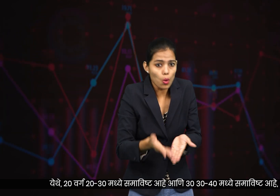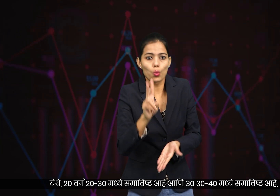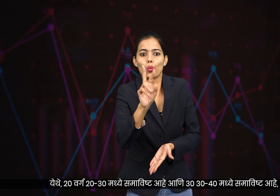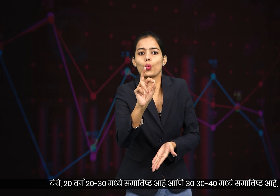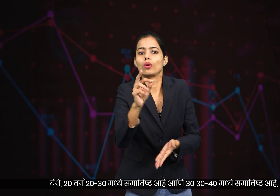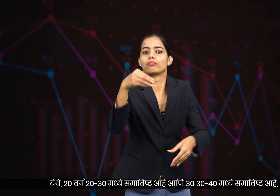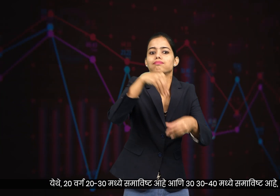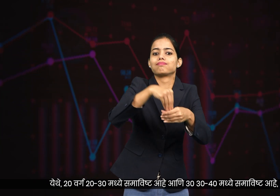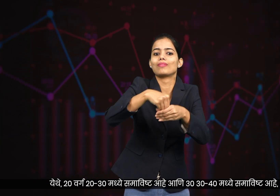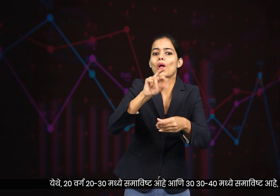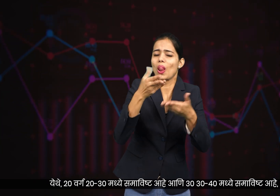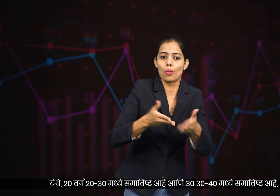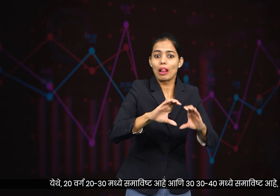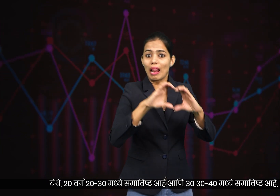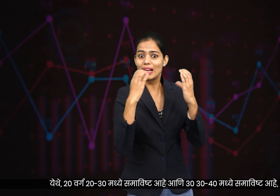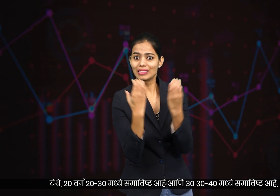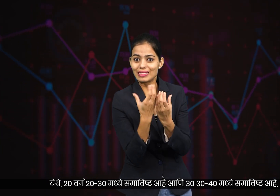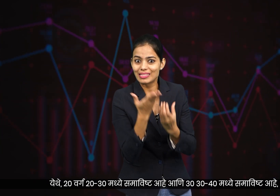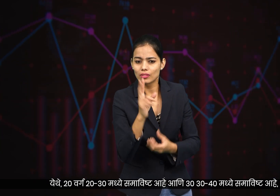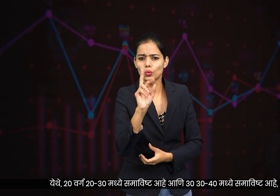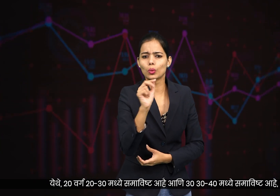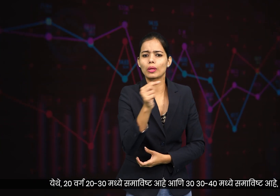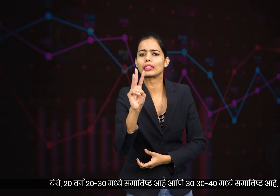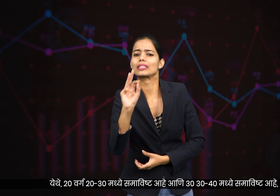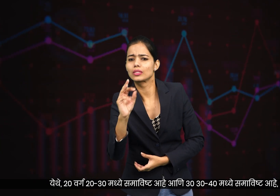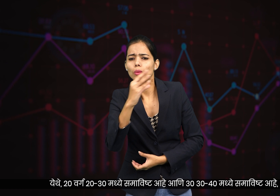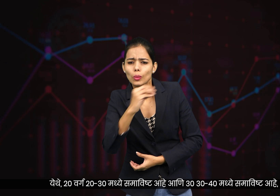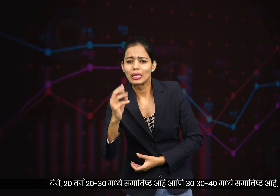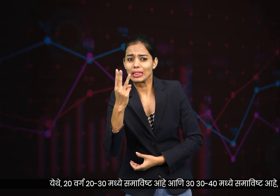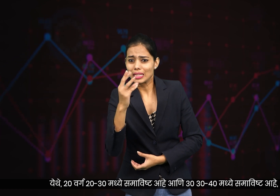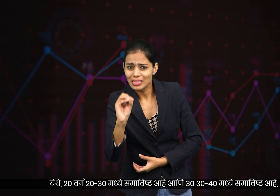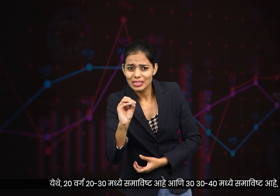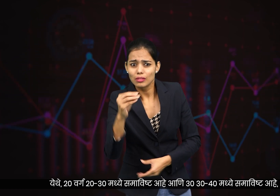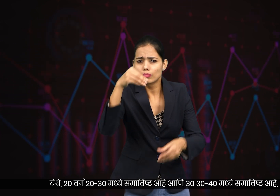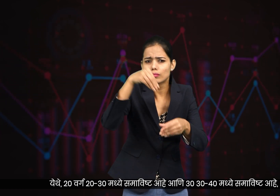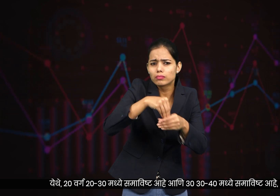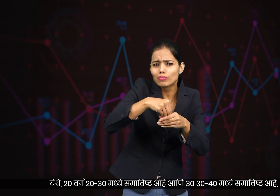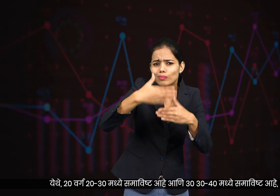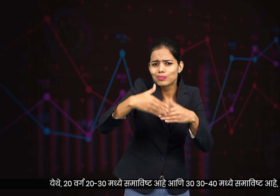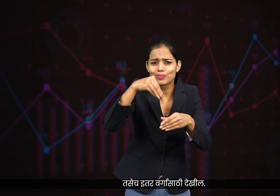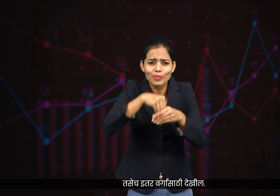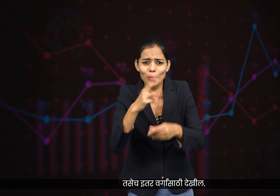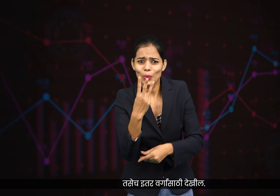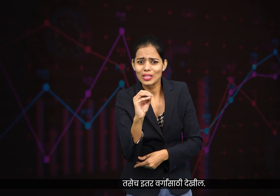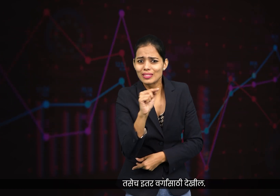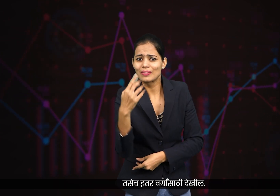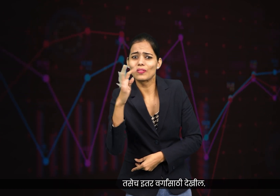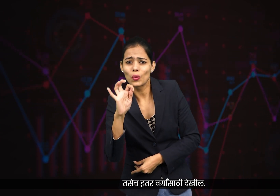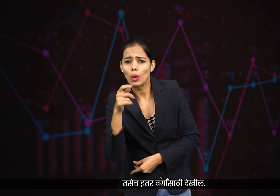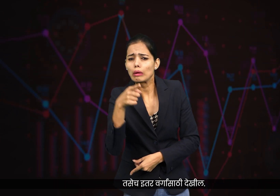30 मध्ये समाविष्ट आहे आणि 30 ते 40 मध्ये समाविष्ट आहे. तसेच इतर वर्गांसाठी